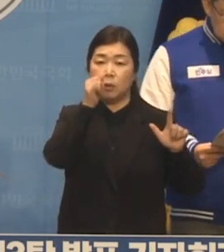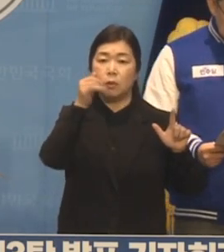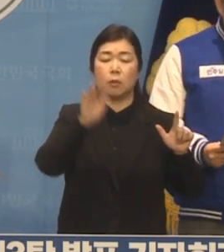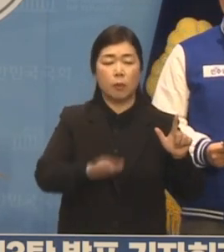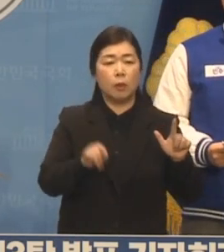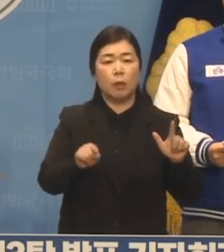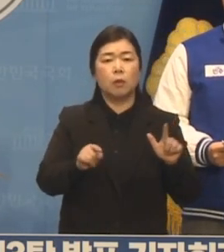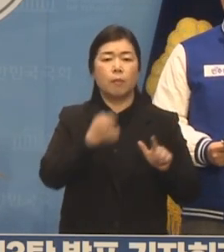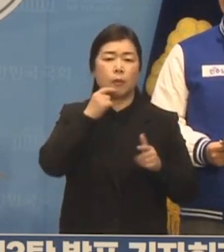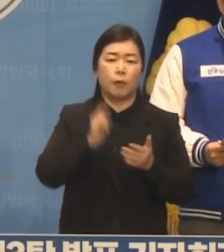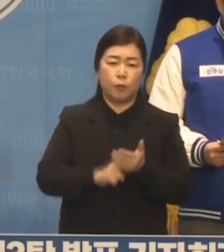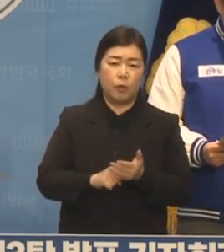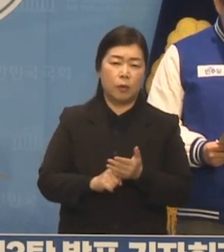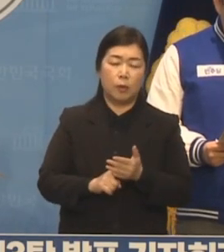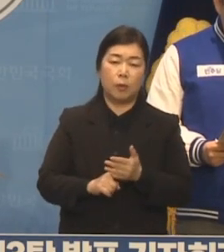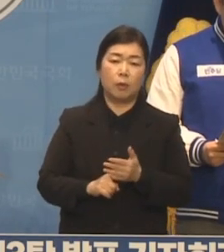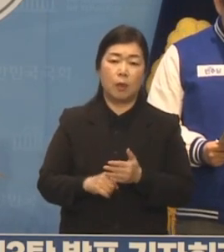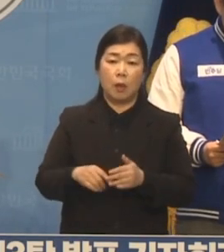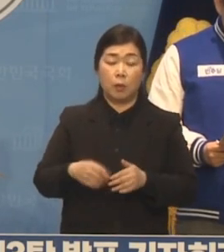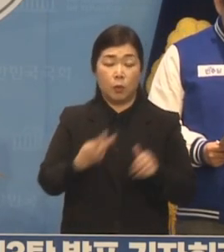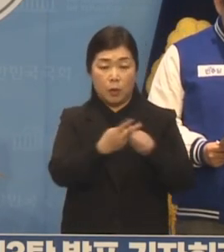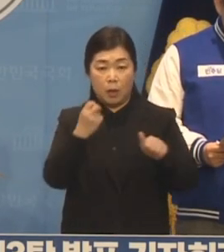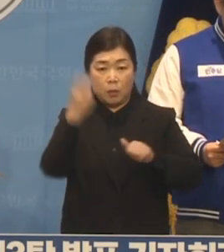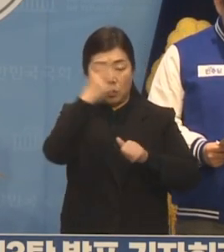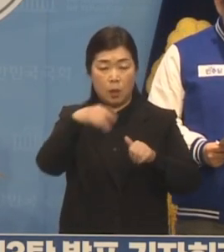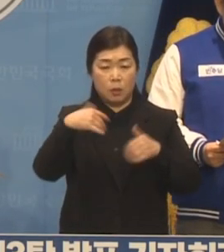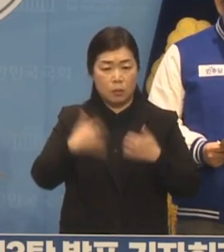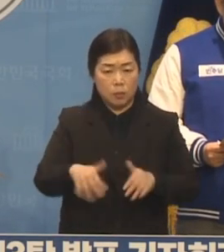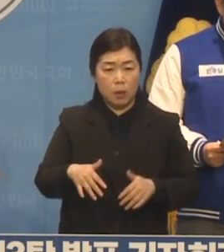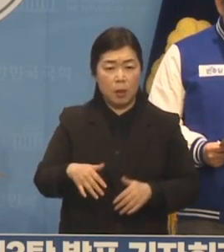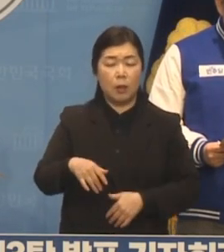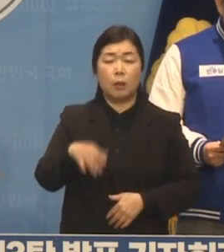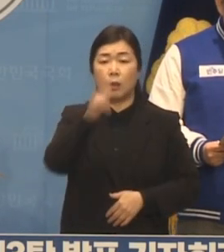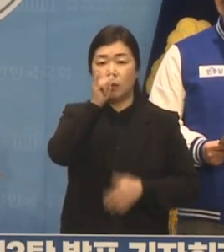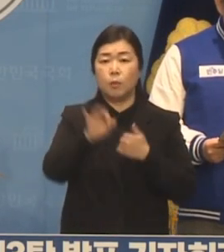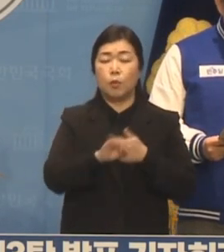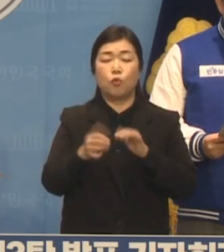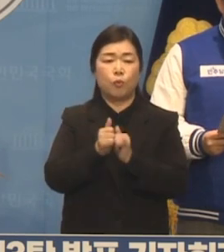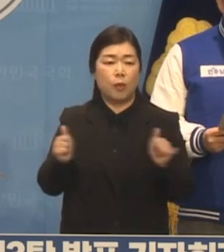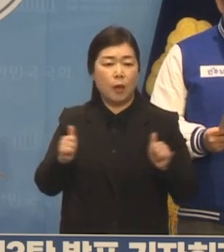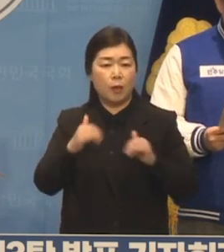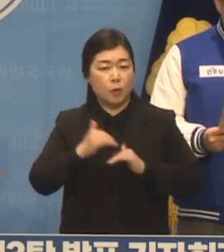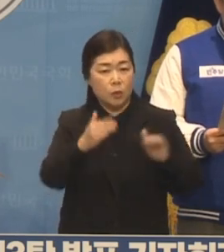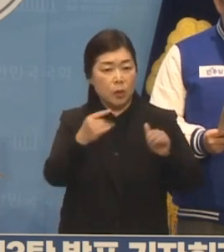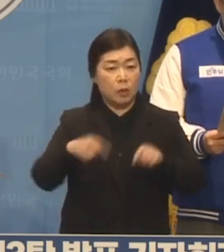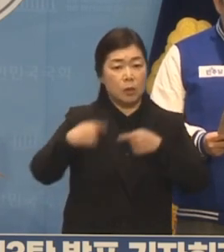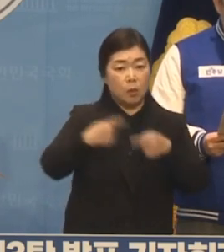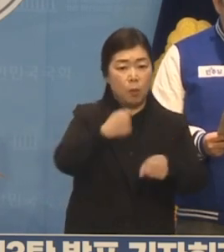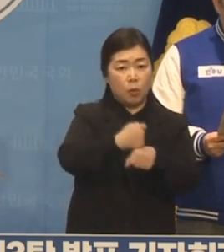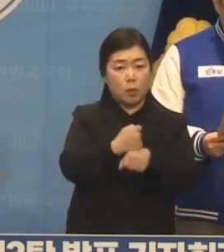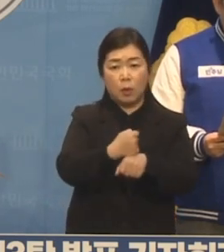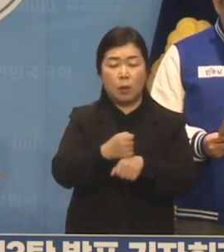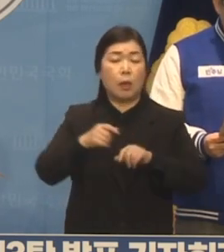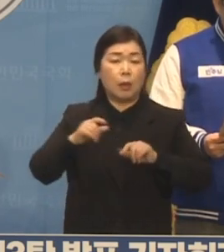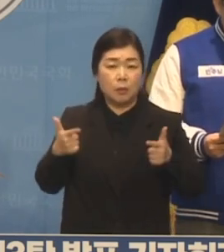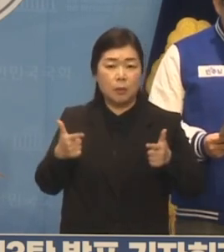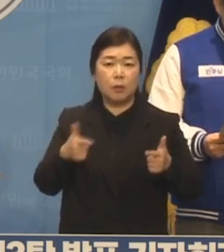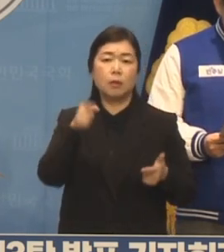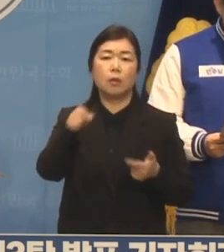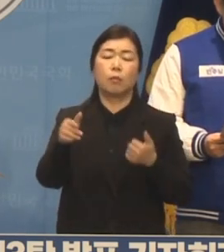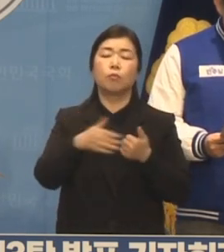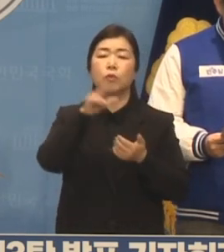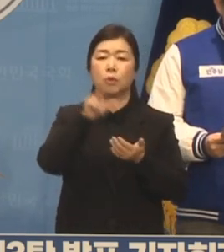조문도 단순하고 탄핵 조사 절차가 미흡하며 국민들의 절차 참여가 보장되지 않고 있다는 것이 큰